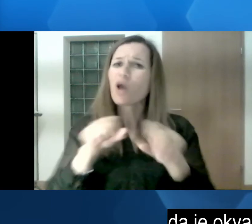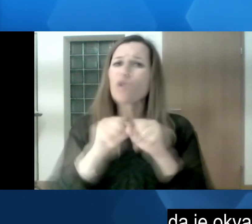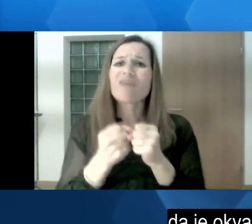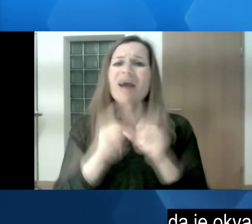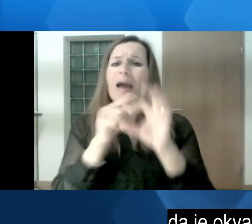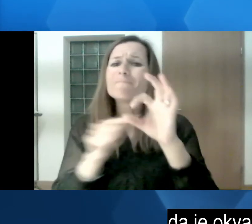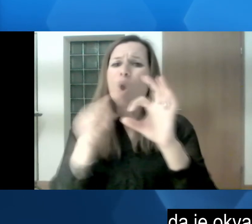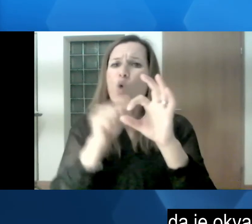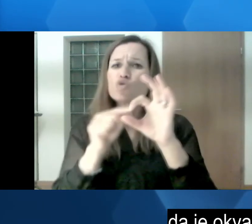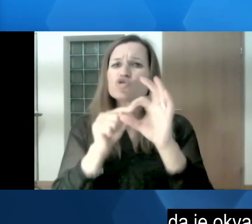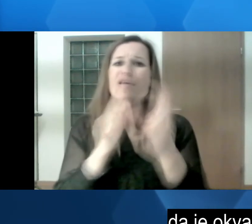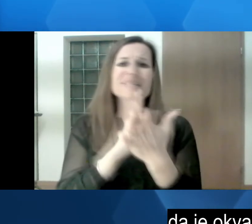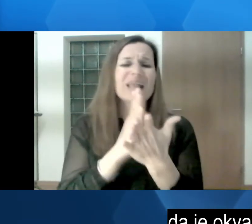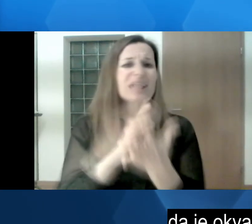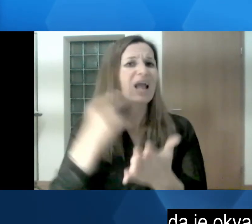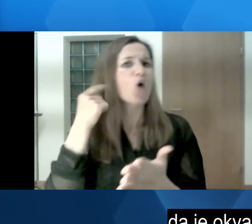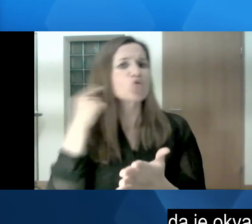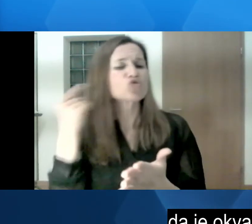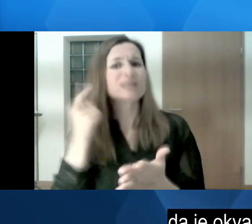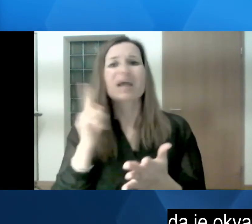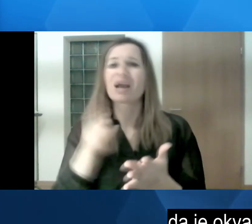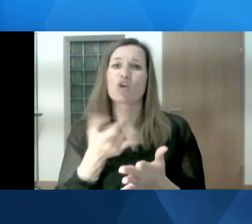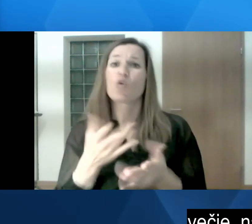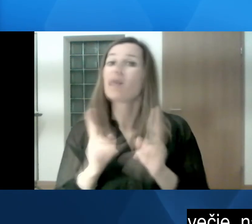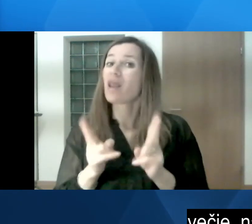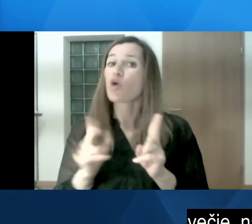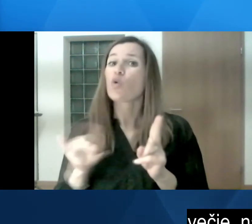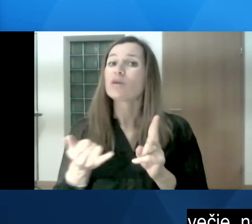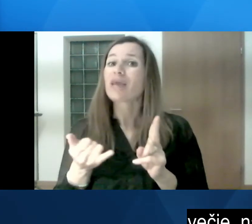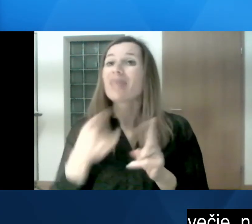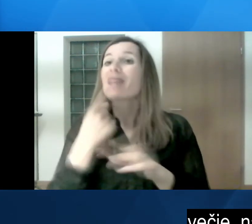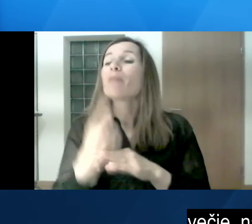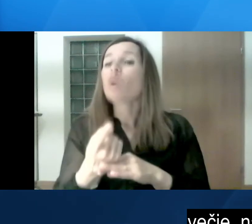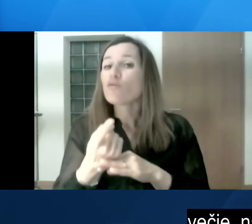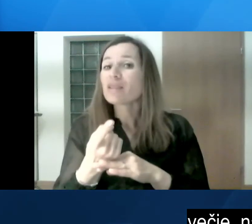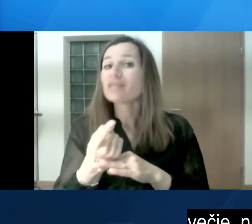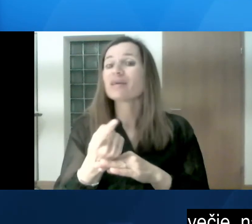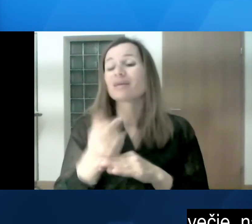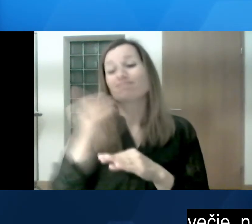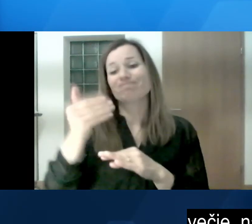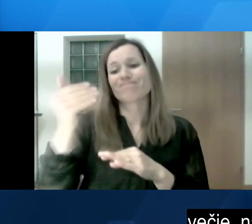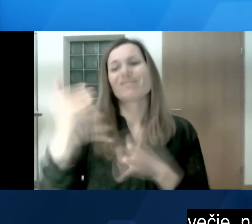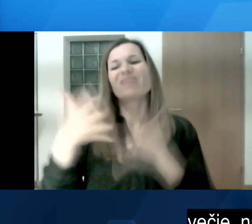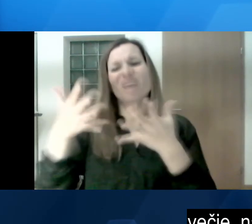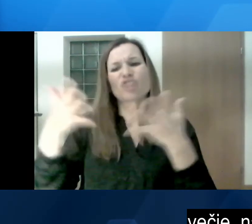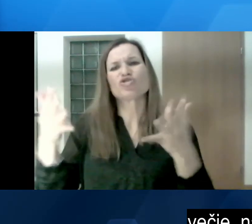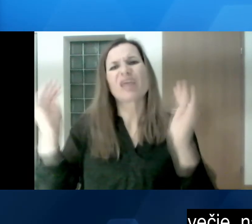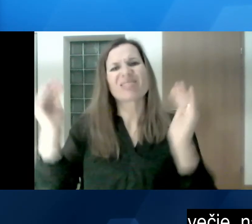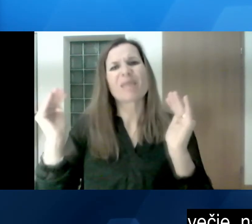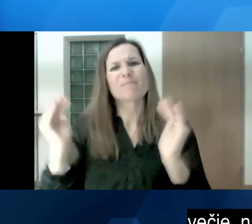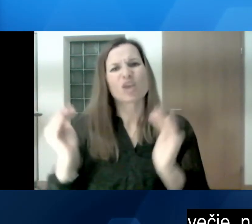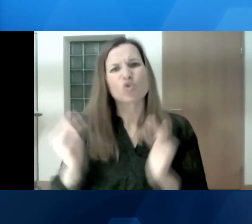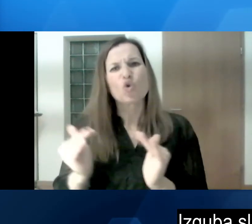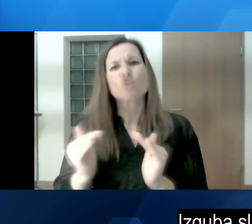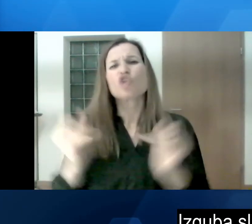srednjega ušesa, česarkoli, lahko je napovednik večje, napredujoče, hude, celo smrtne